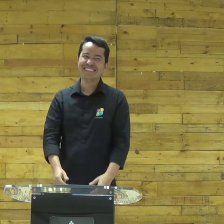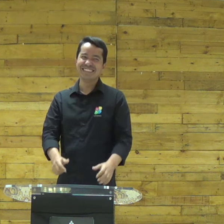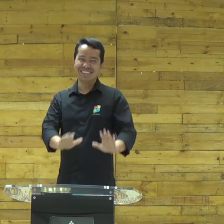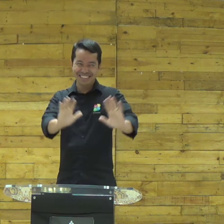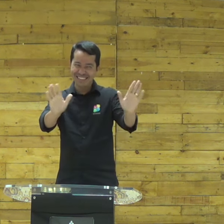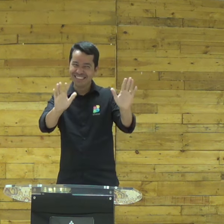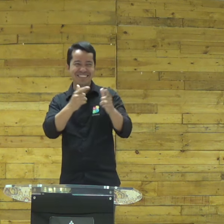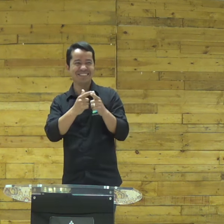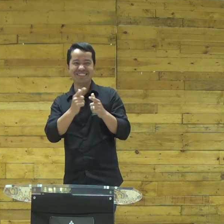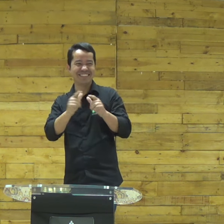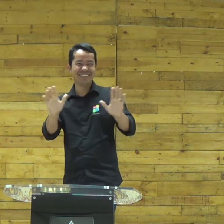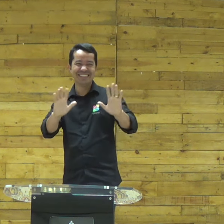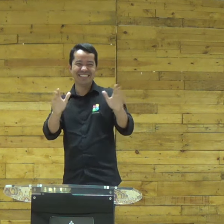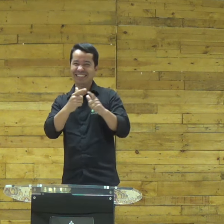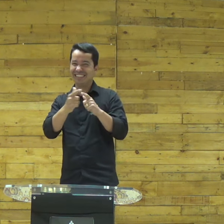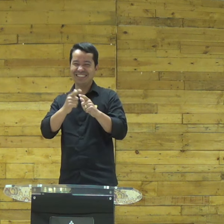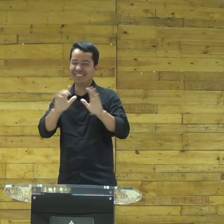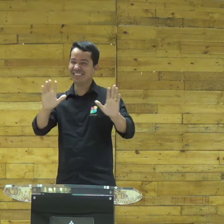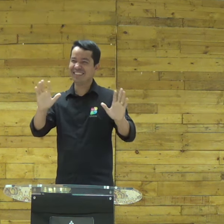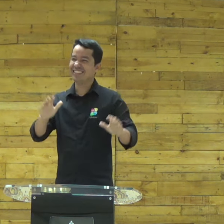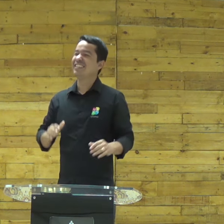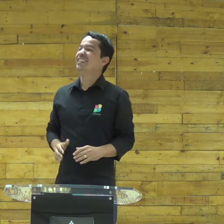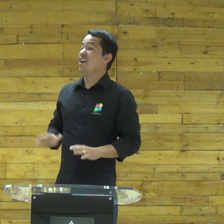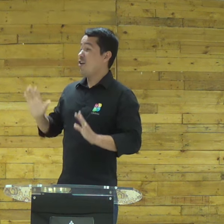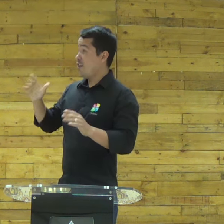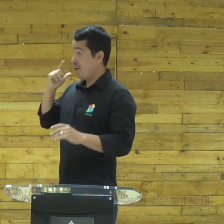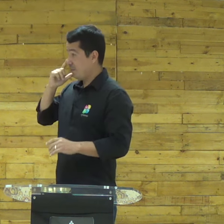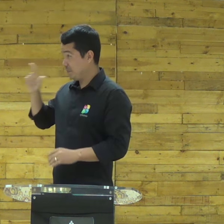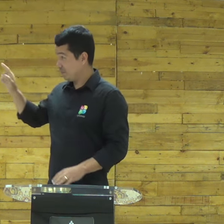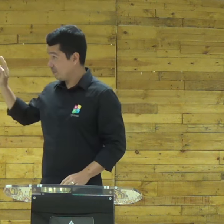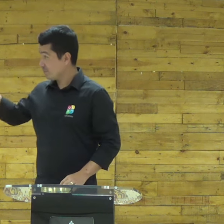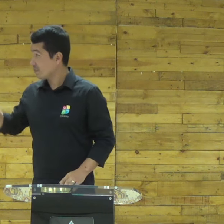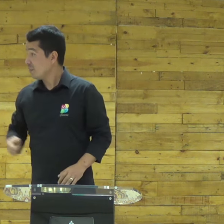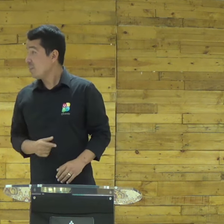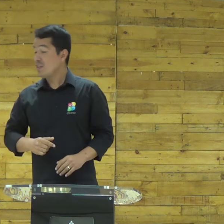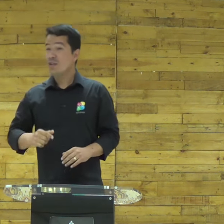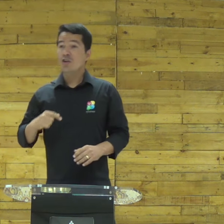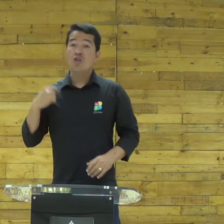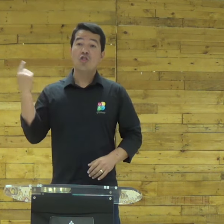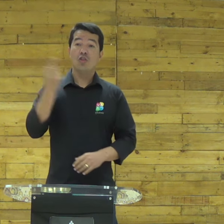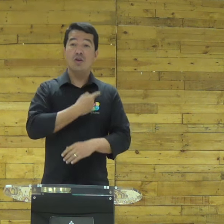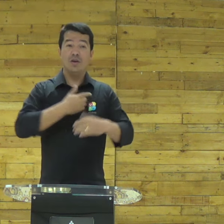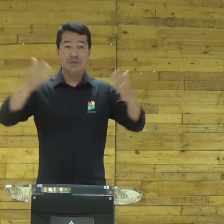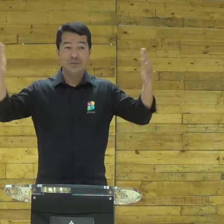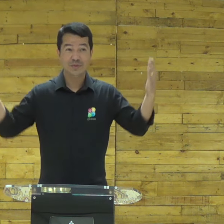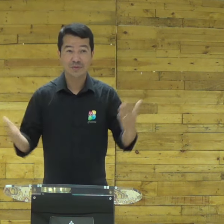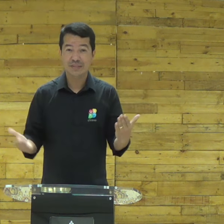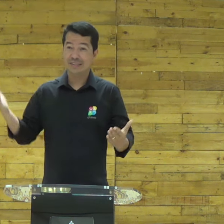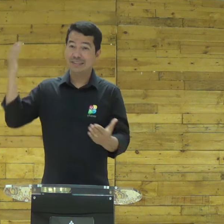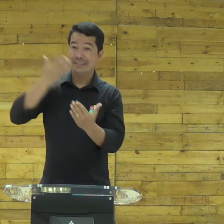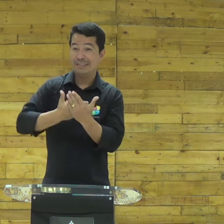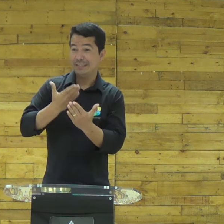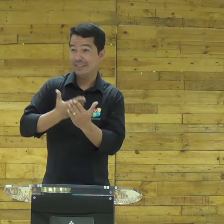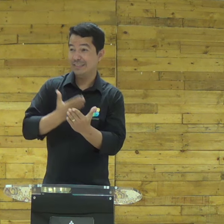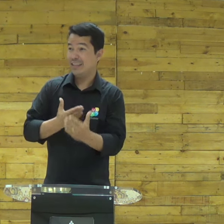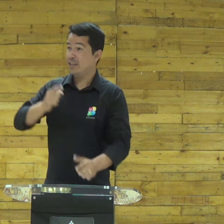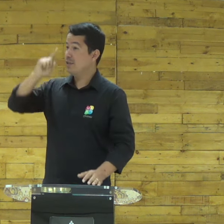pessoas meio sarados aí sem dar opinião mas não tem problema veremos lá hoje nós